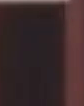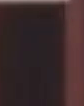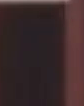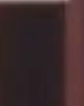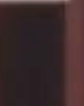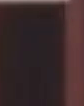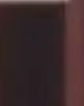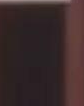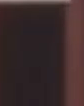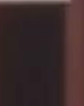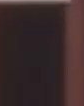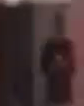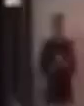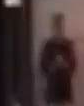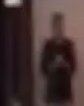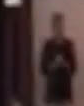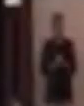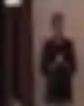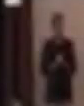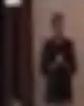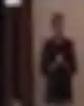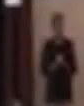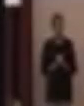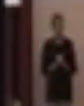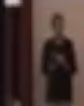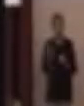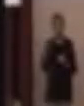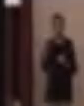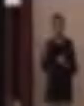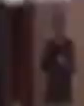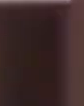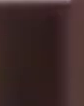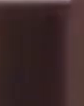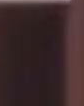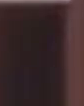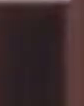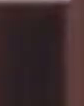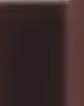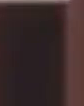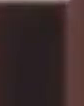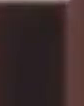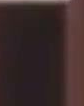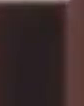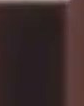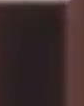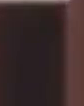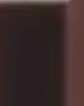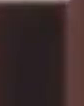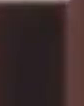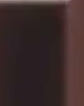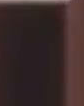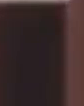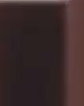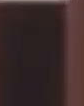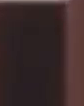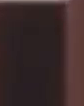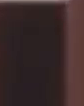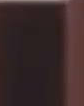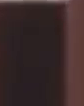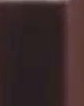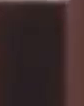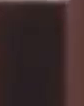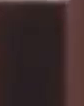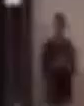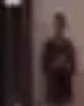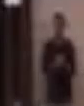Passons à la slide successive. Voilà. J'ai parlé de celle-ci. On passe à